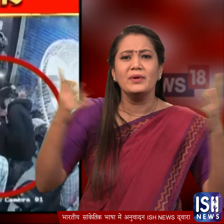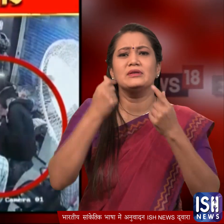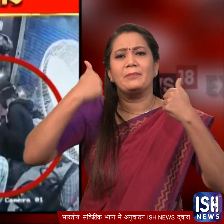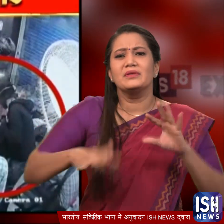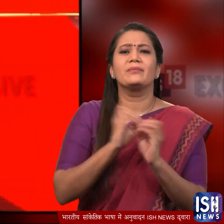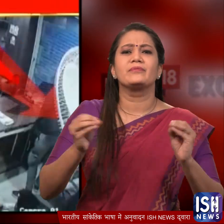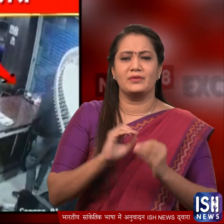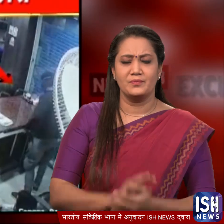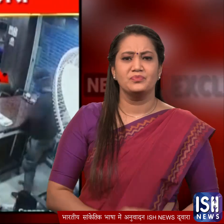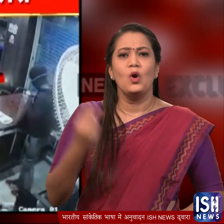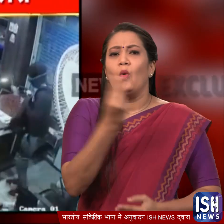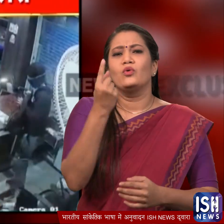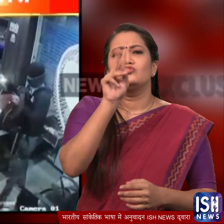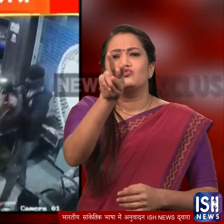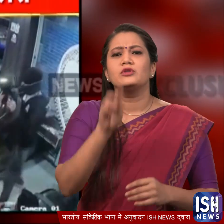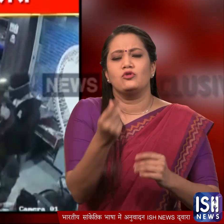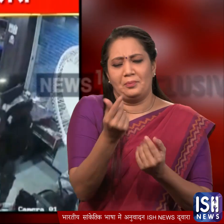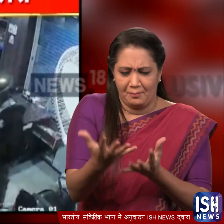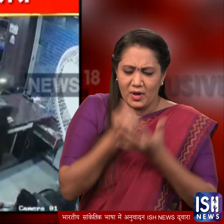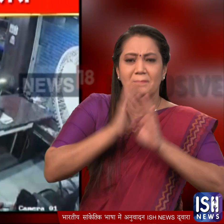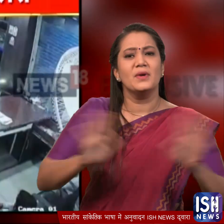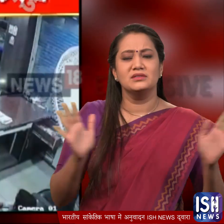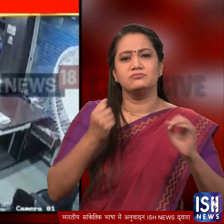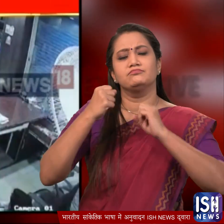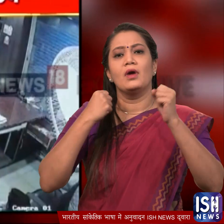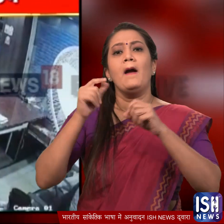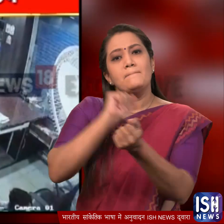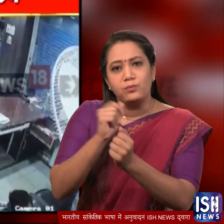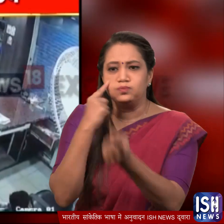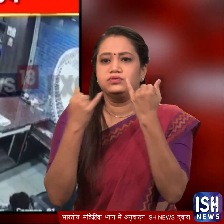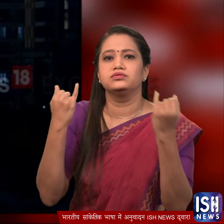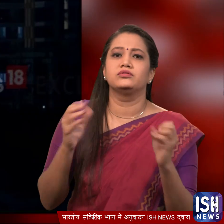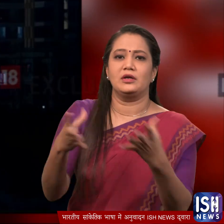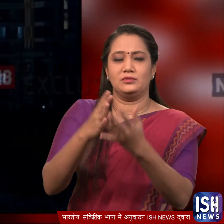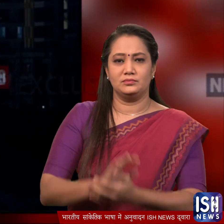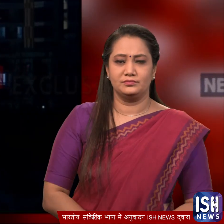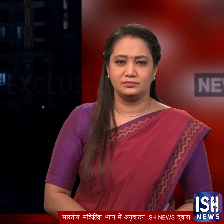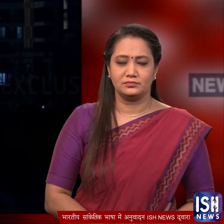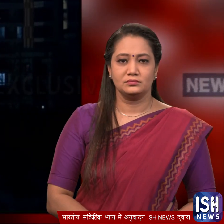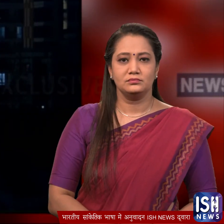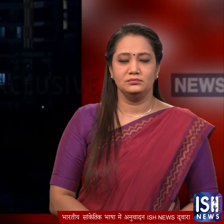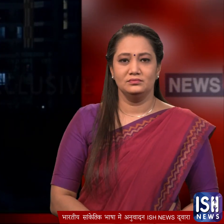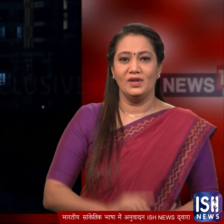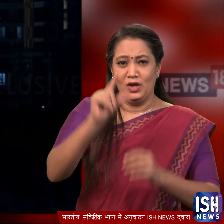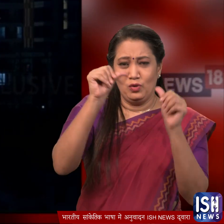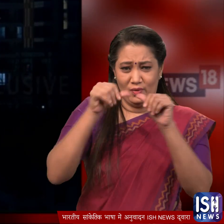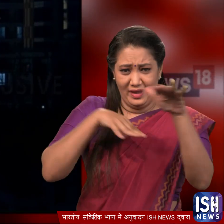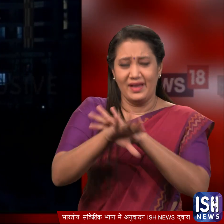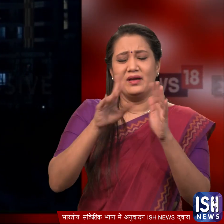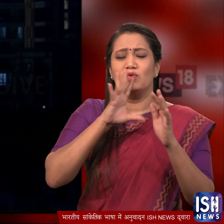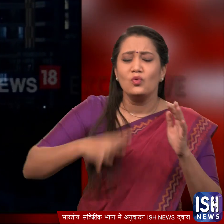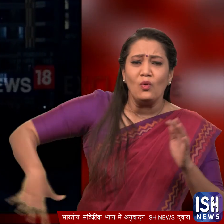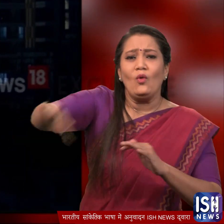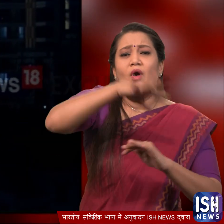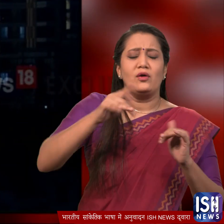नकदी थी ही नहीं। ऐसे में सिर्फ 2000 रुपए ही उनके हाथ आए और पुलिस भी उनके पीछे पड़ गई। सौभाग्य की एक बात है कि उत्तराखंड की